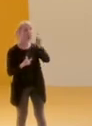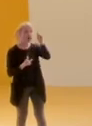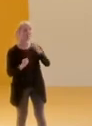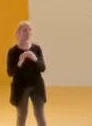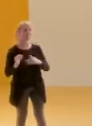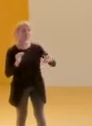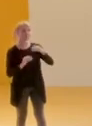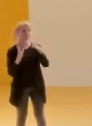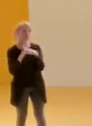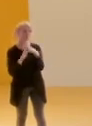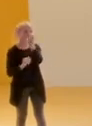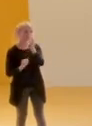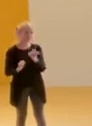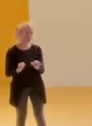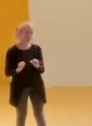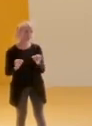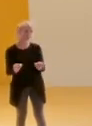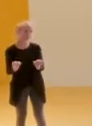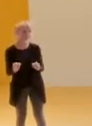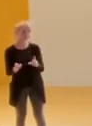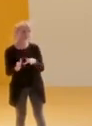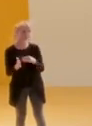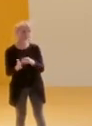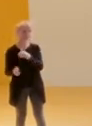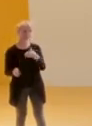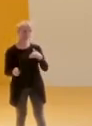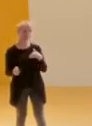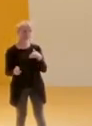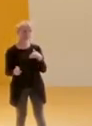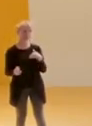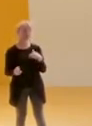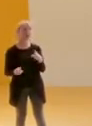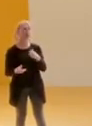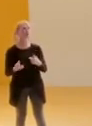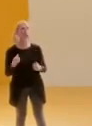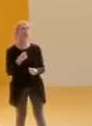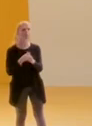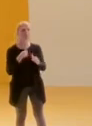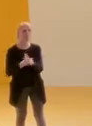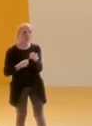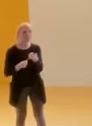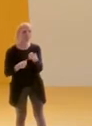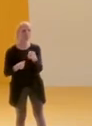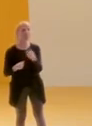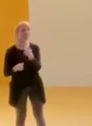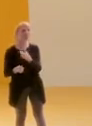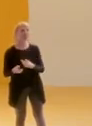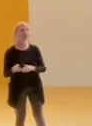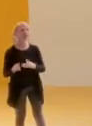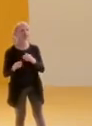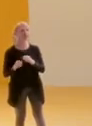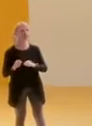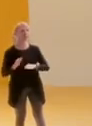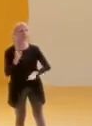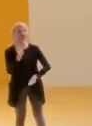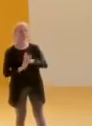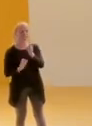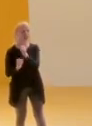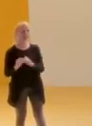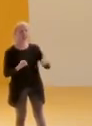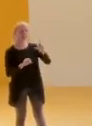taka w której jest w tej chwili Polska Wysoka inflacja jest spowodowana nadmiernymi przyrostami podaży pieniądza w obiegu